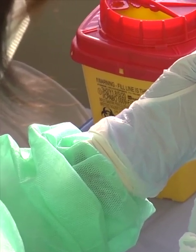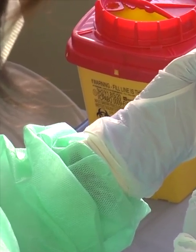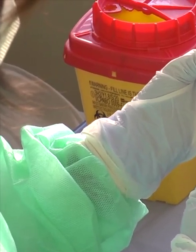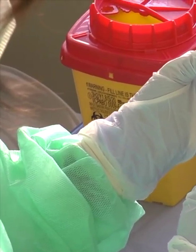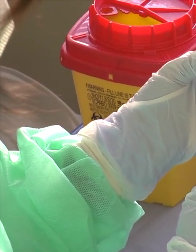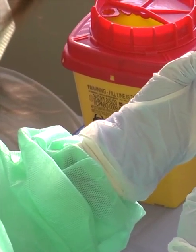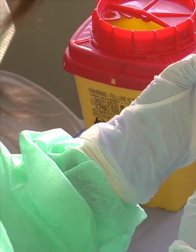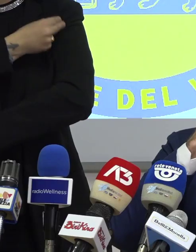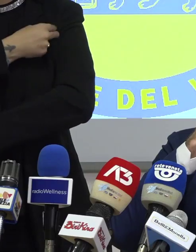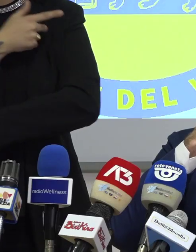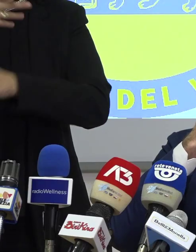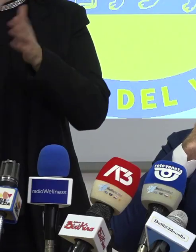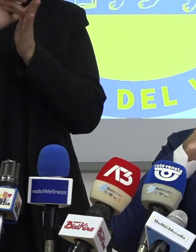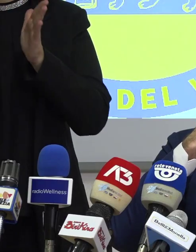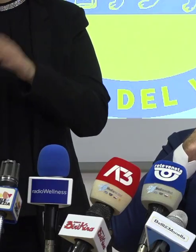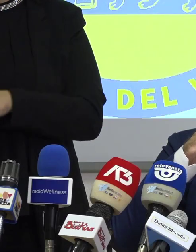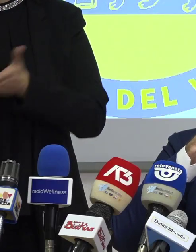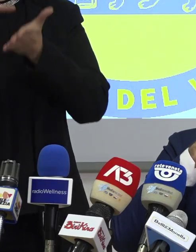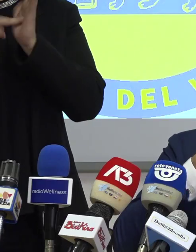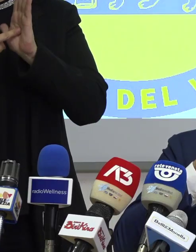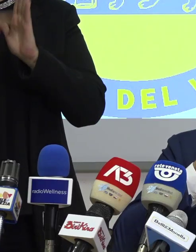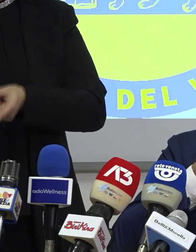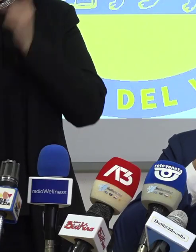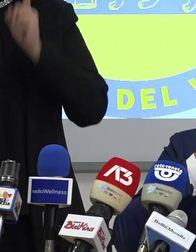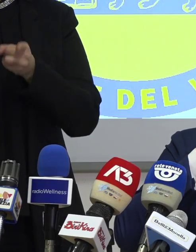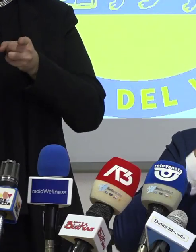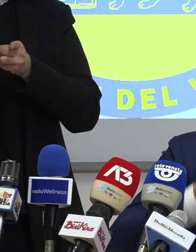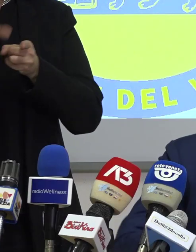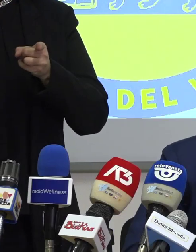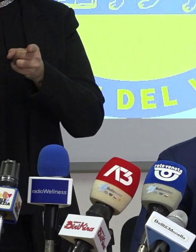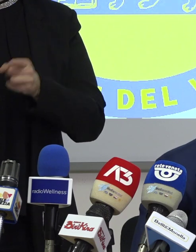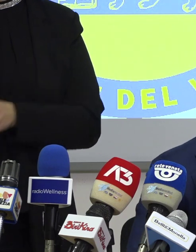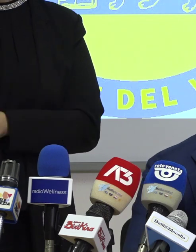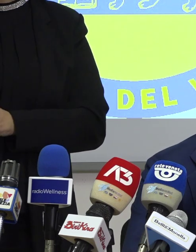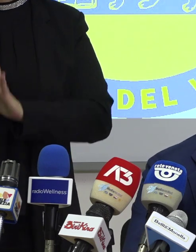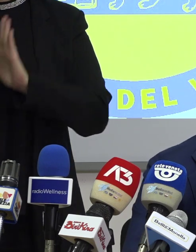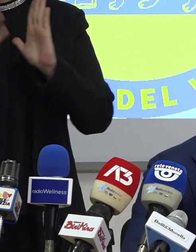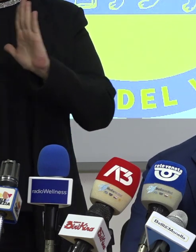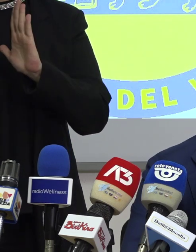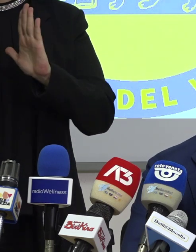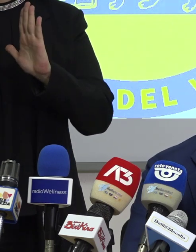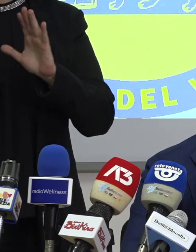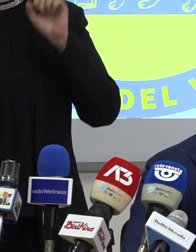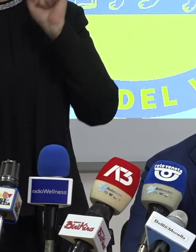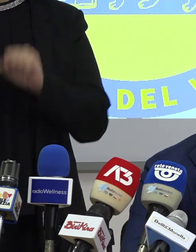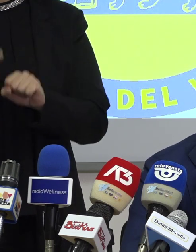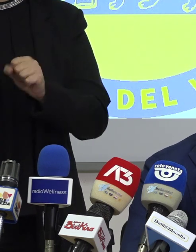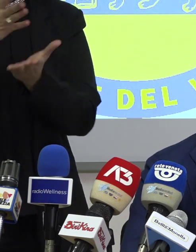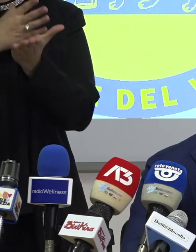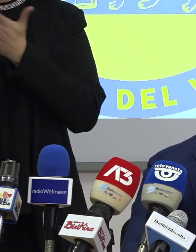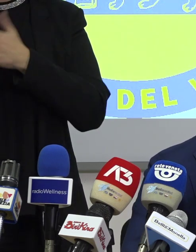al mese. In 4 mesi dovremmo comunque riuscire a farlo. Se ne facciamo un paio di milioni ogni 2 mesi, 4 milioni in